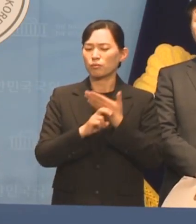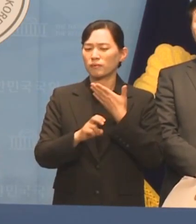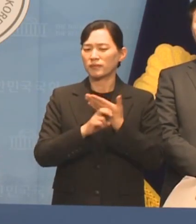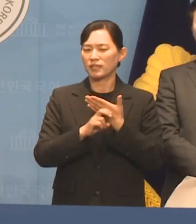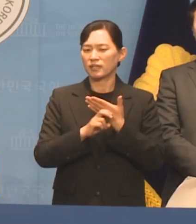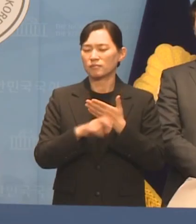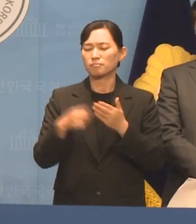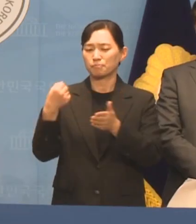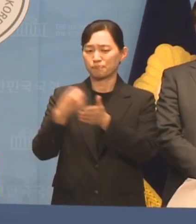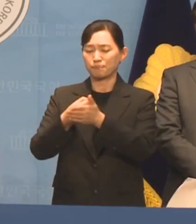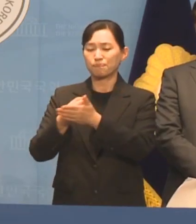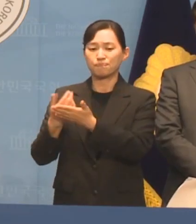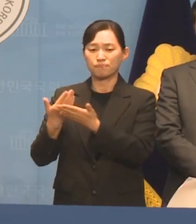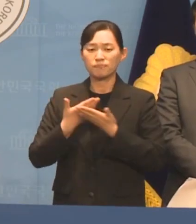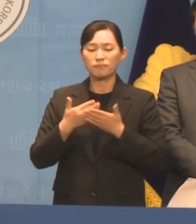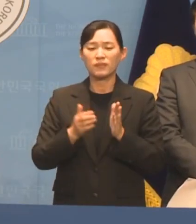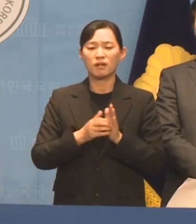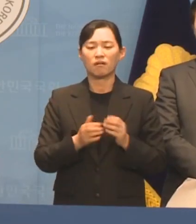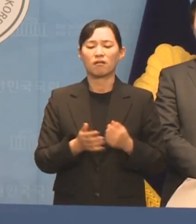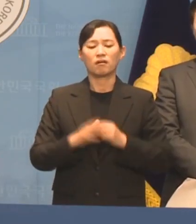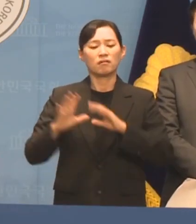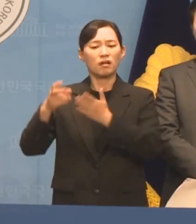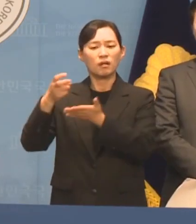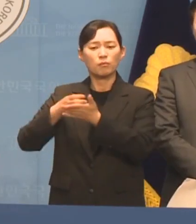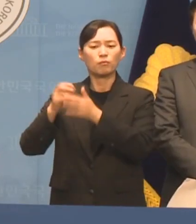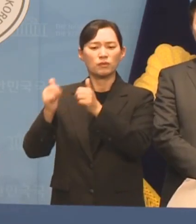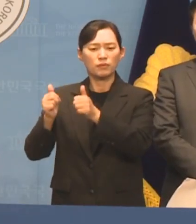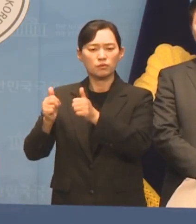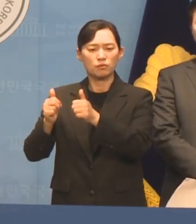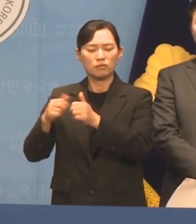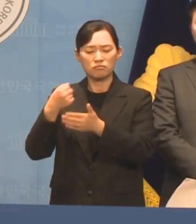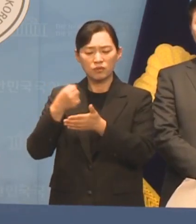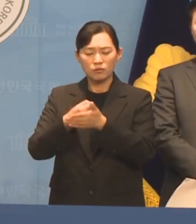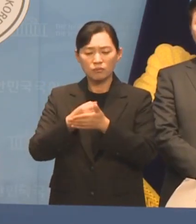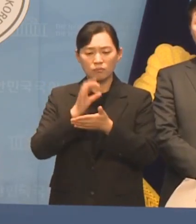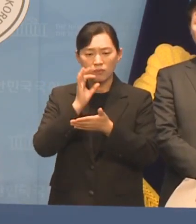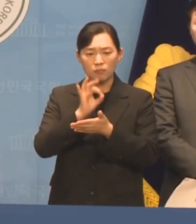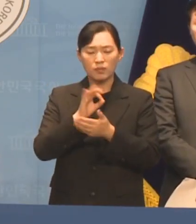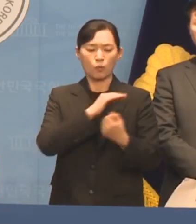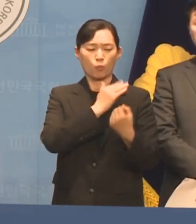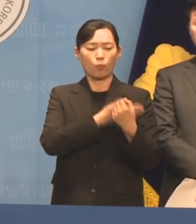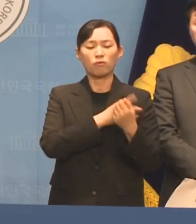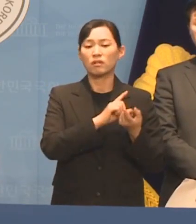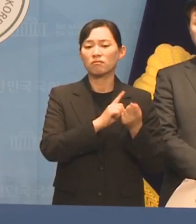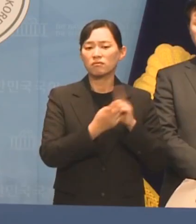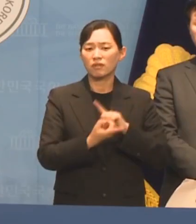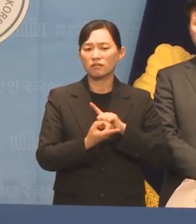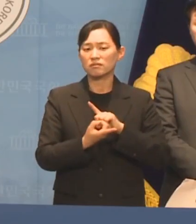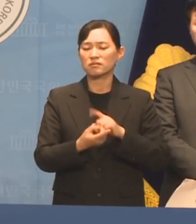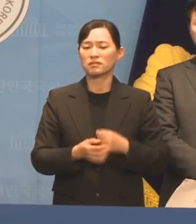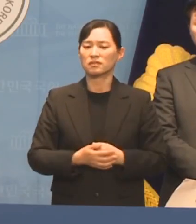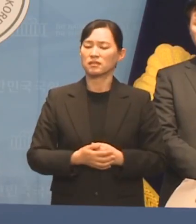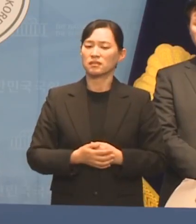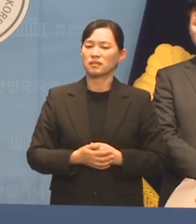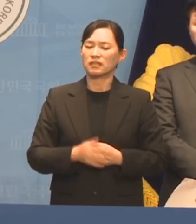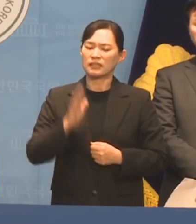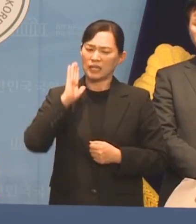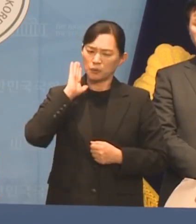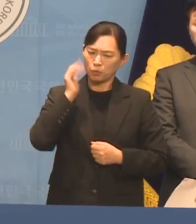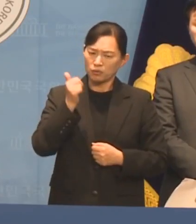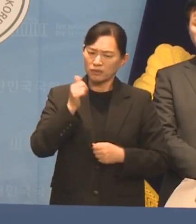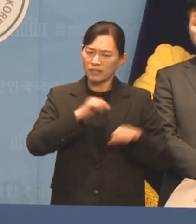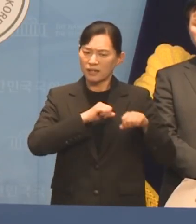위헌이다라는 결정을 했습니다. 이 헌법재판소의 결정에 따르면 권한대행은 사실상